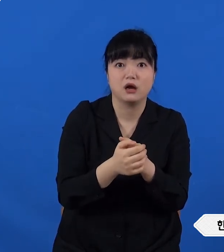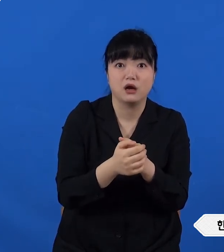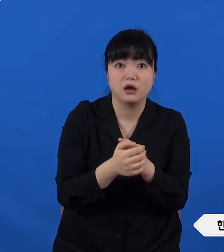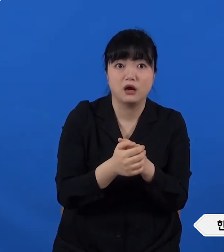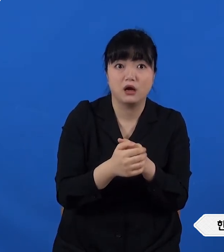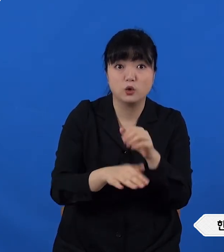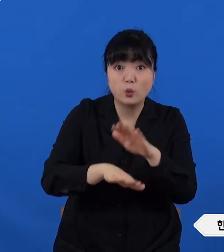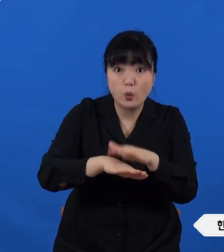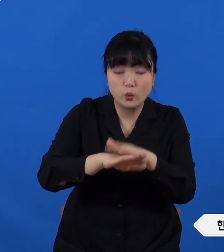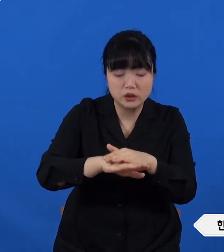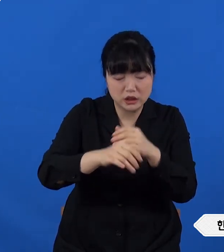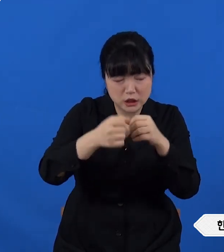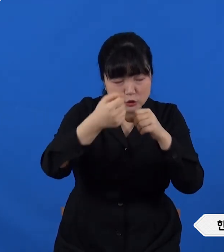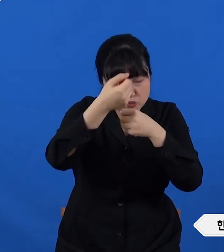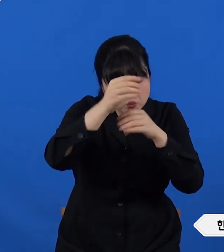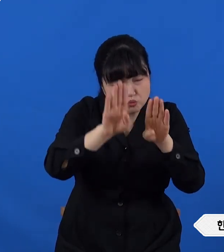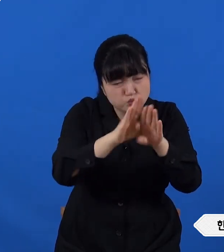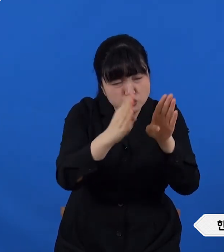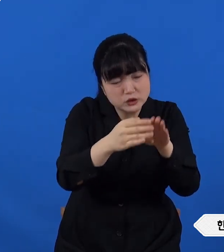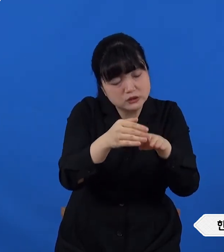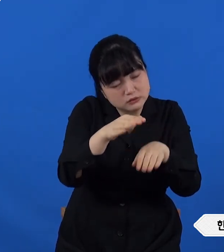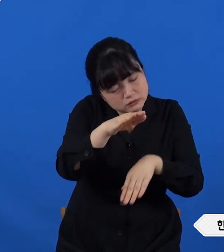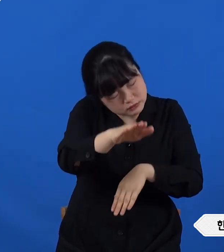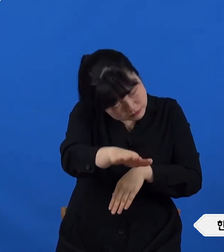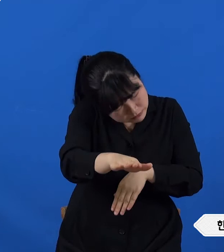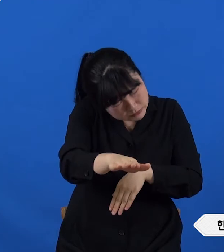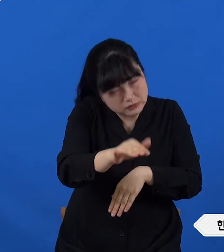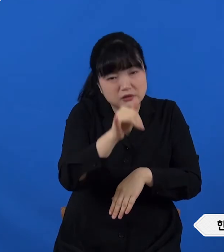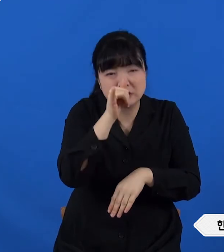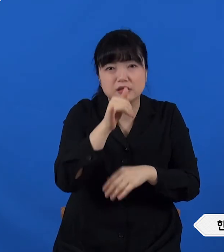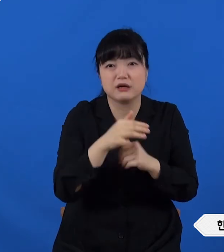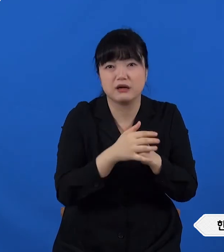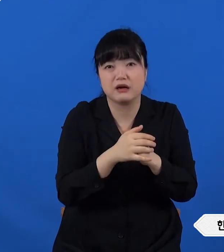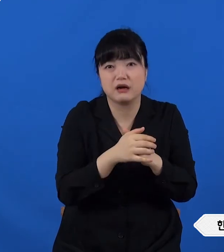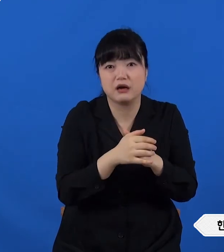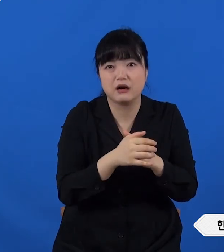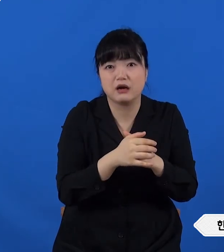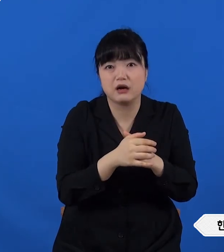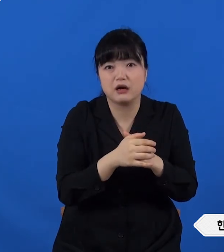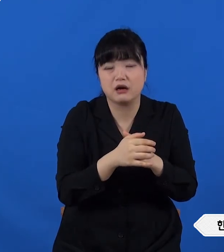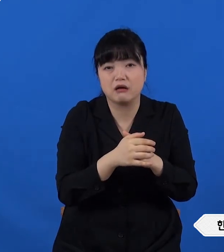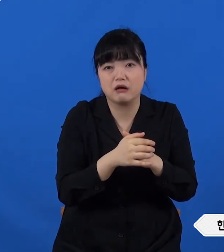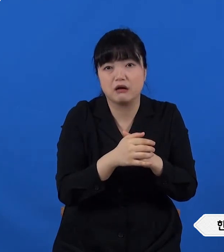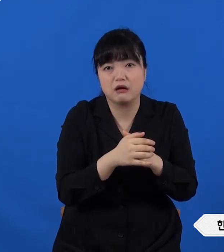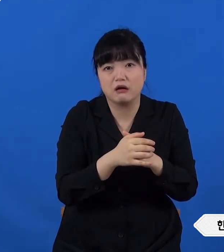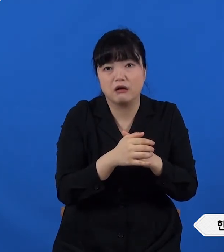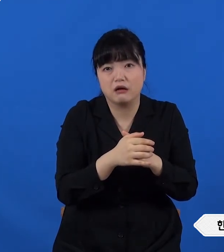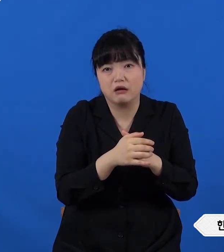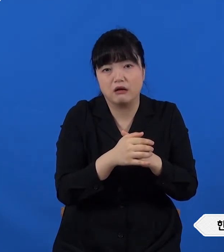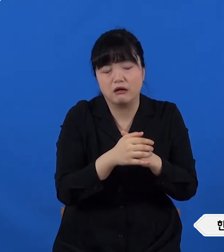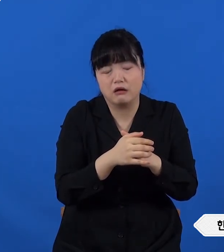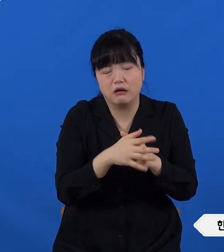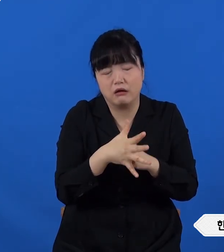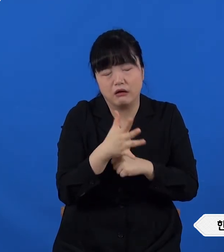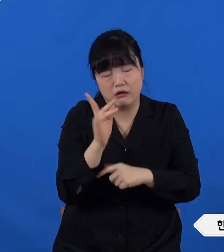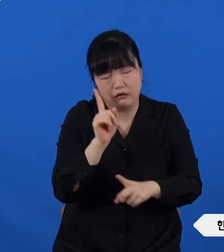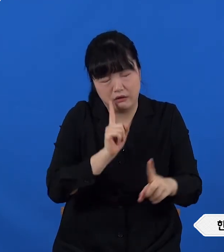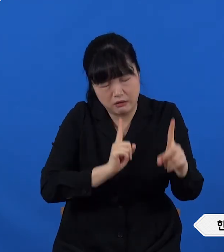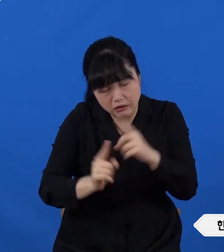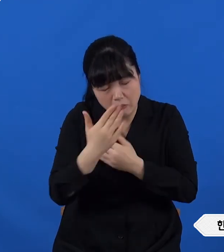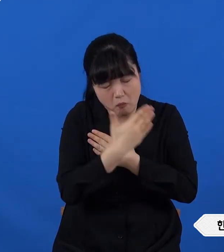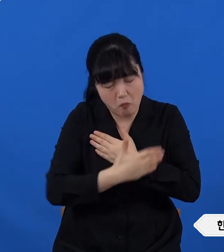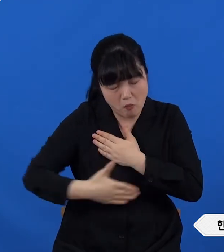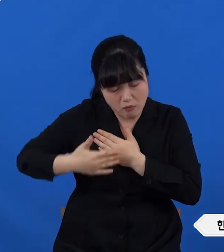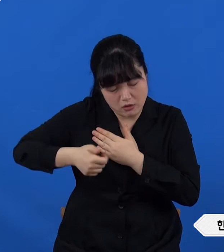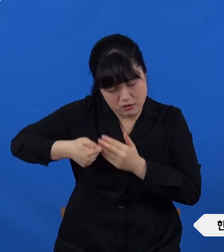이렇게 문지방에 닿아 있습니다. 그 여자가 그 갈기갈기 찢어진 몸을 이끌고